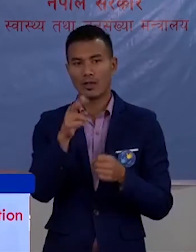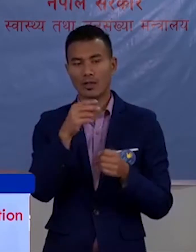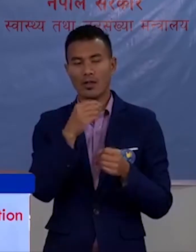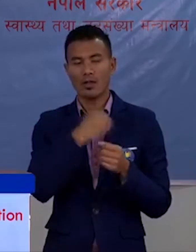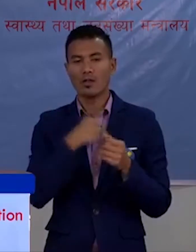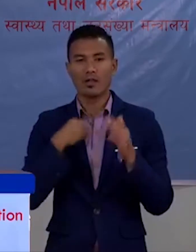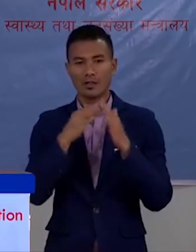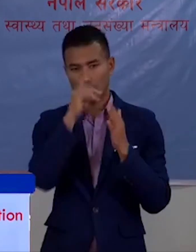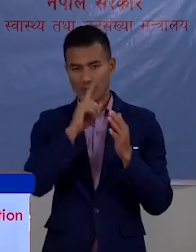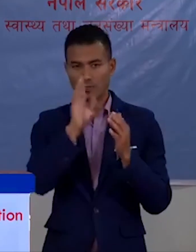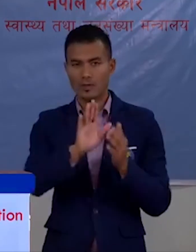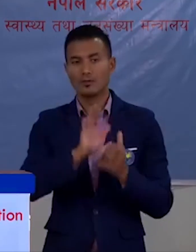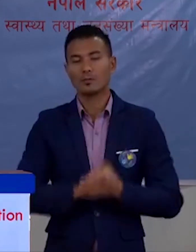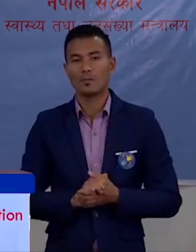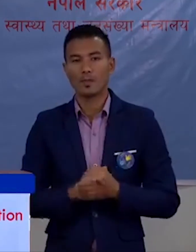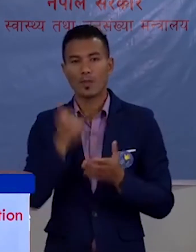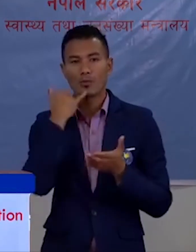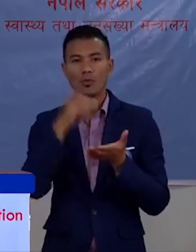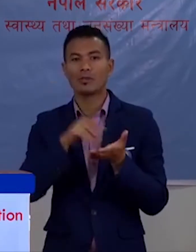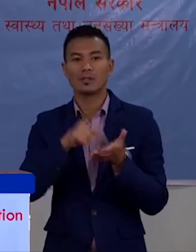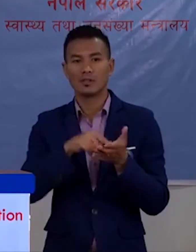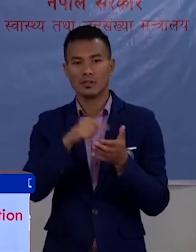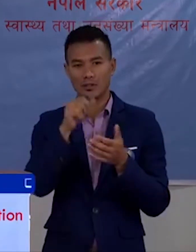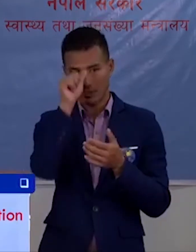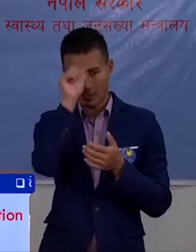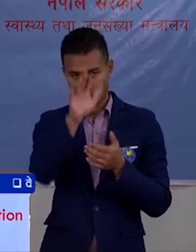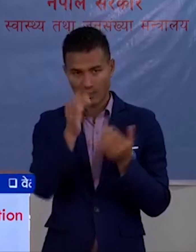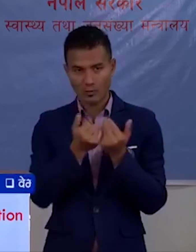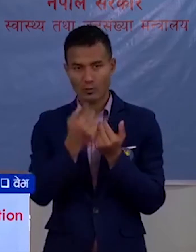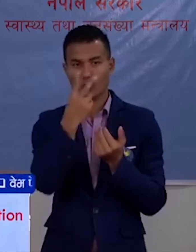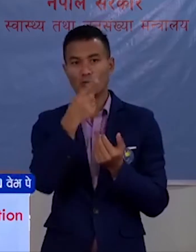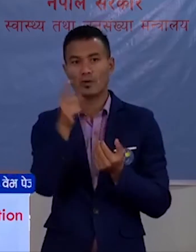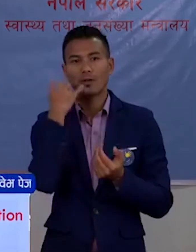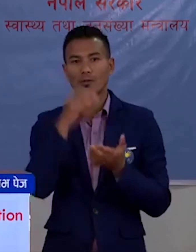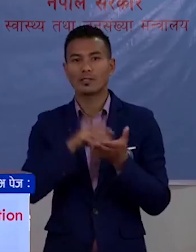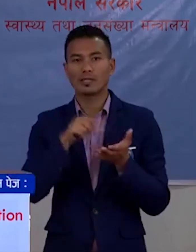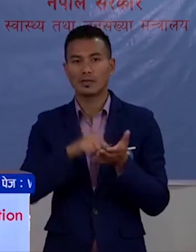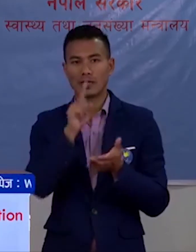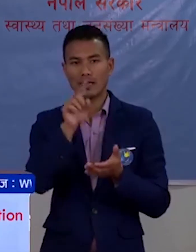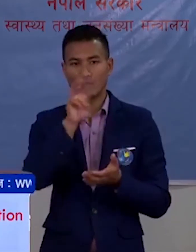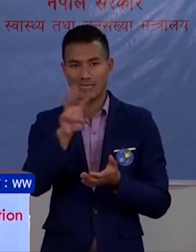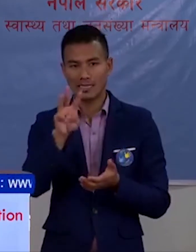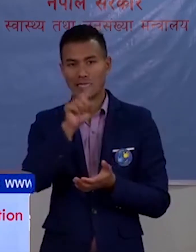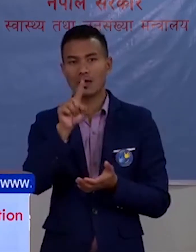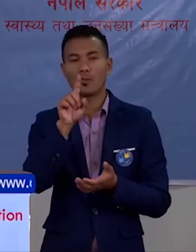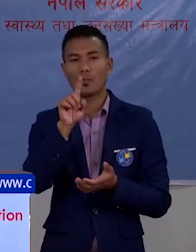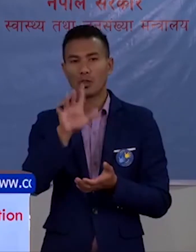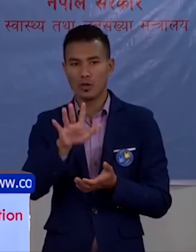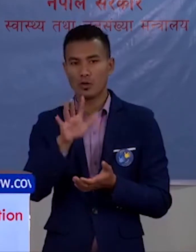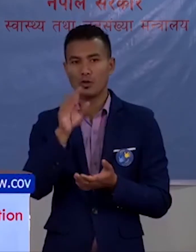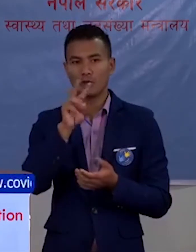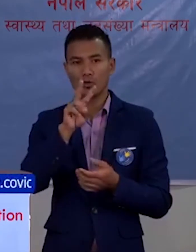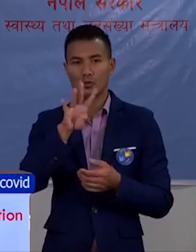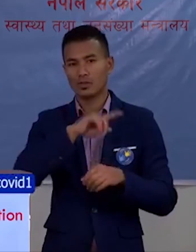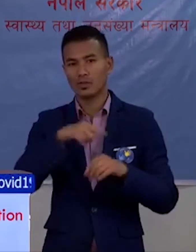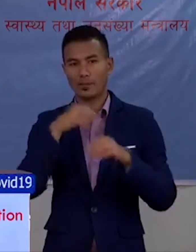आइसोलेसनमा रहनुभएको छ। कल सेन्टरको अपडेट गराउन चाहन्छु। हाम्रो 2 कल सेन्टर हो, 11:33 र 11:15, जसमा गत